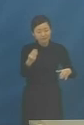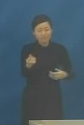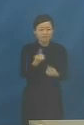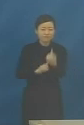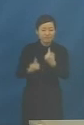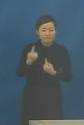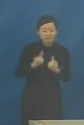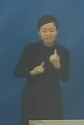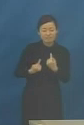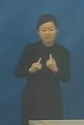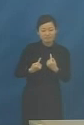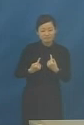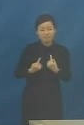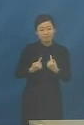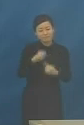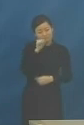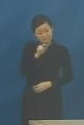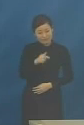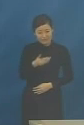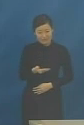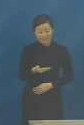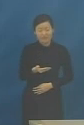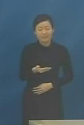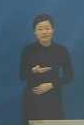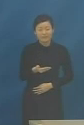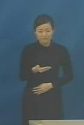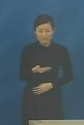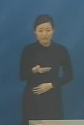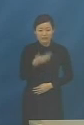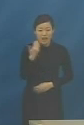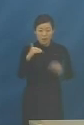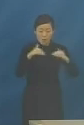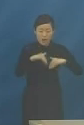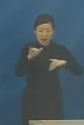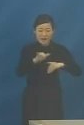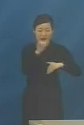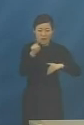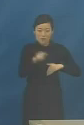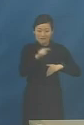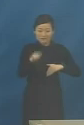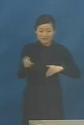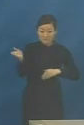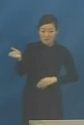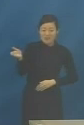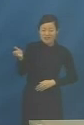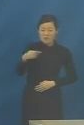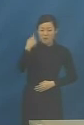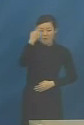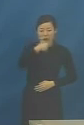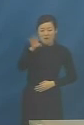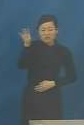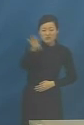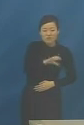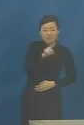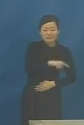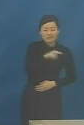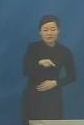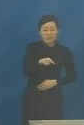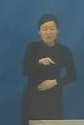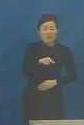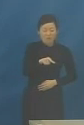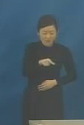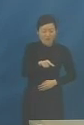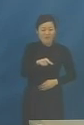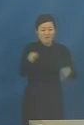いただいてもいいんじゃないかとそれで青弥生人のそっくりさんを募集をさせていただくことといたしまし